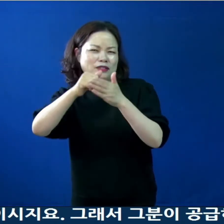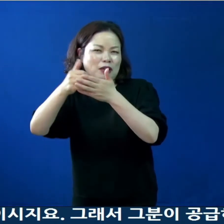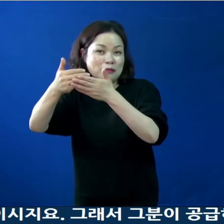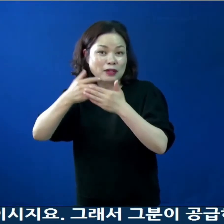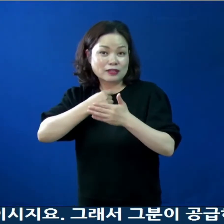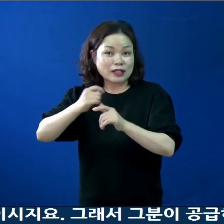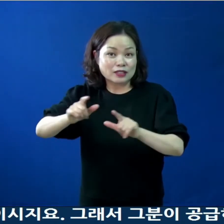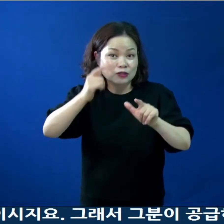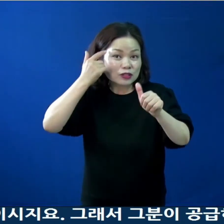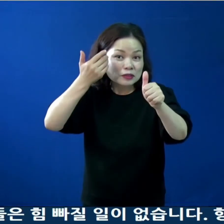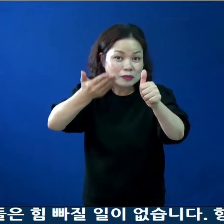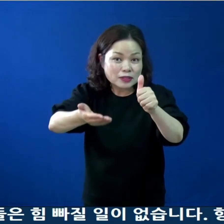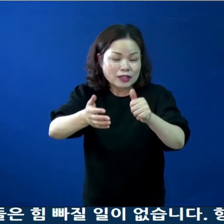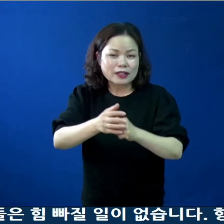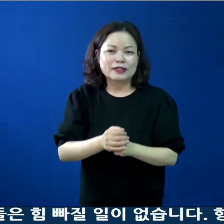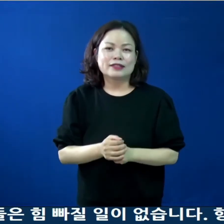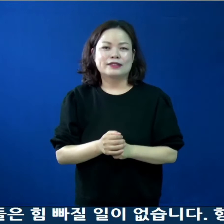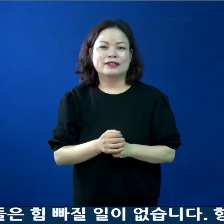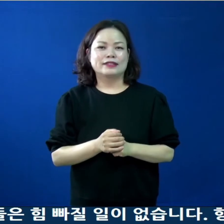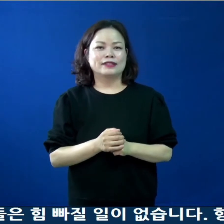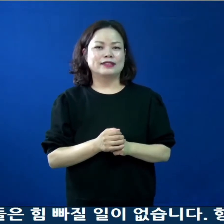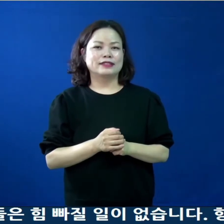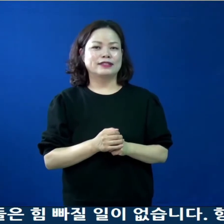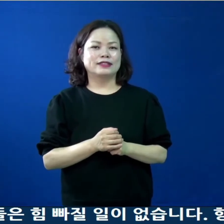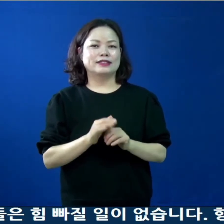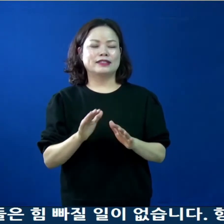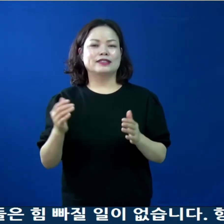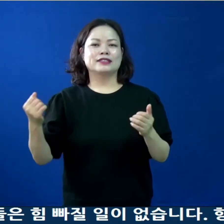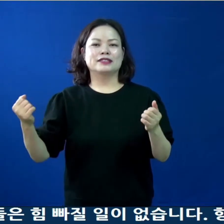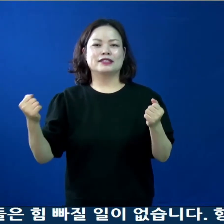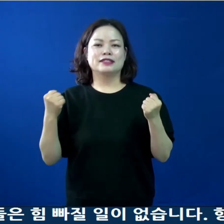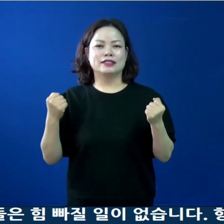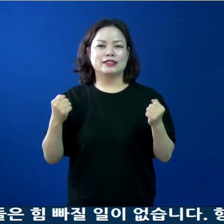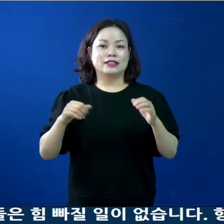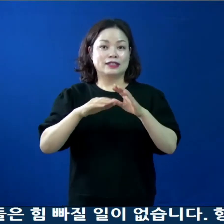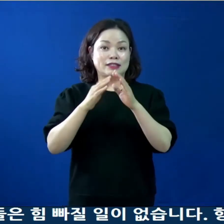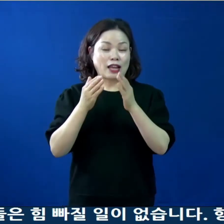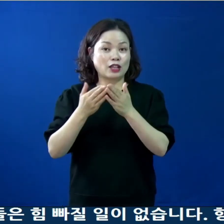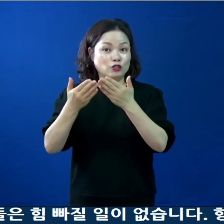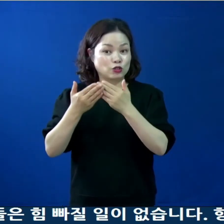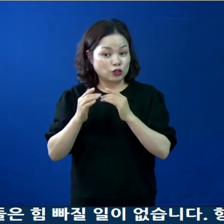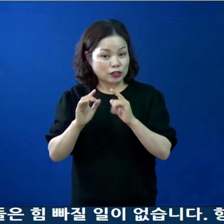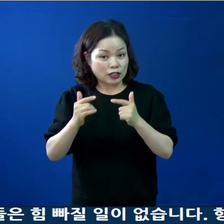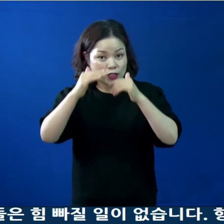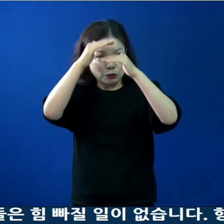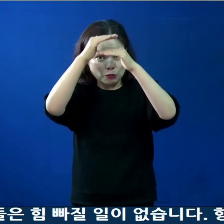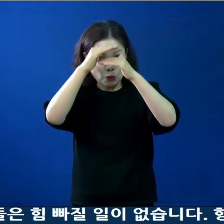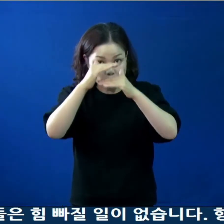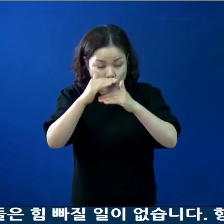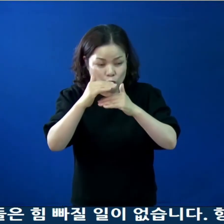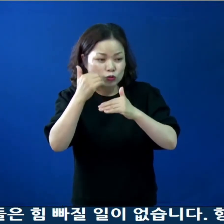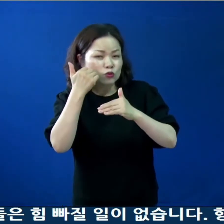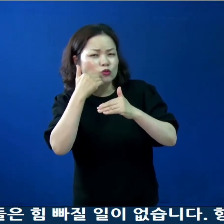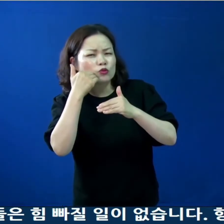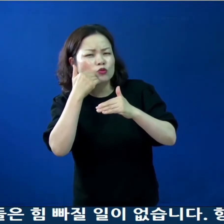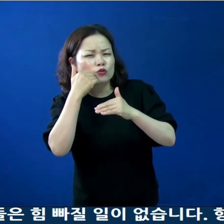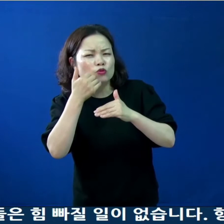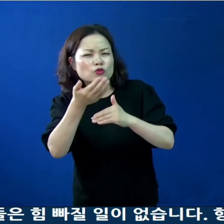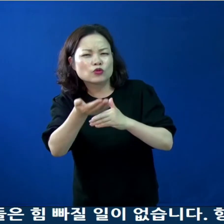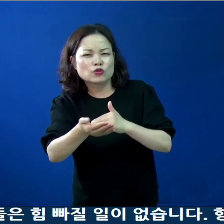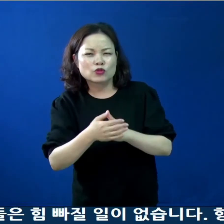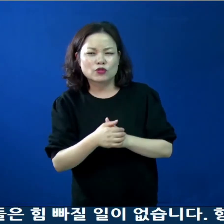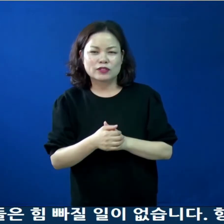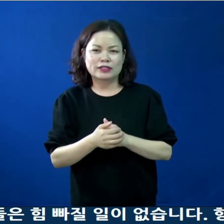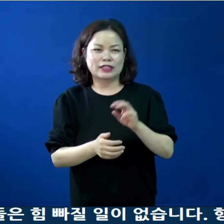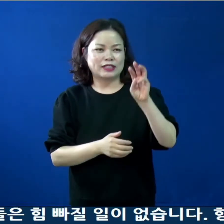살기를 원하십니까? 근데 이 힘을 다 주시는 게 아니라 오늘 본문에 보니까 누구에게 준다고 말씀하십니까?